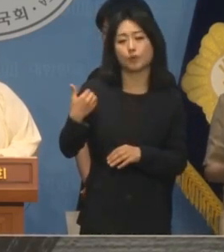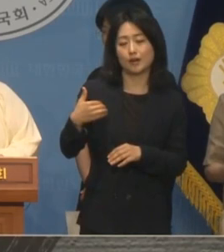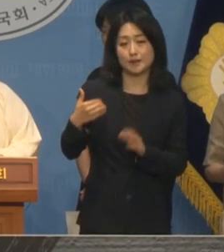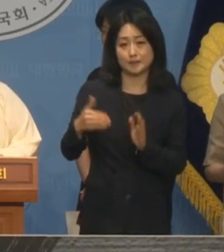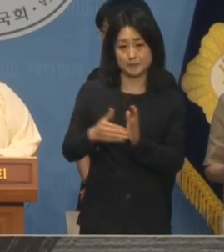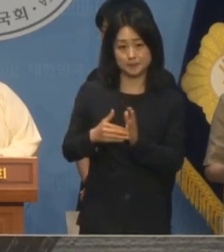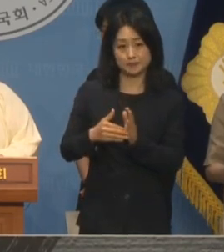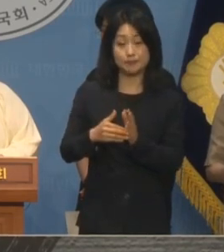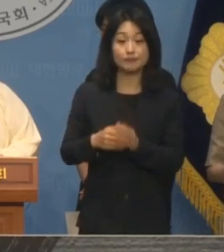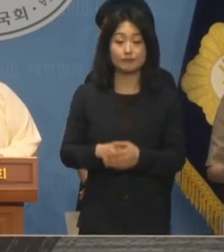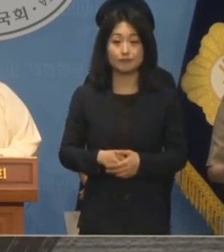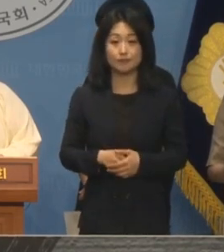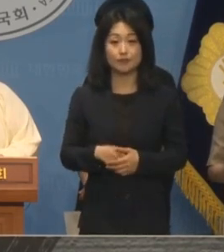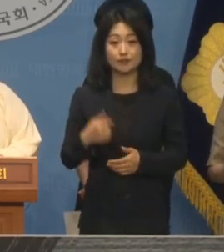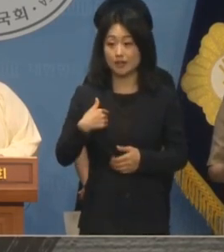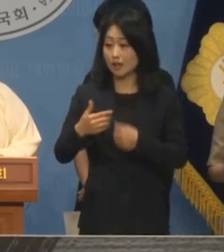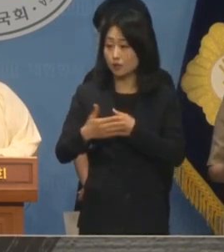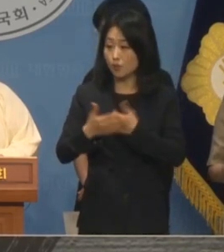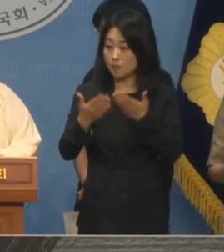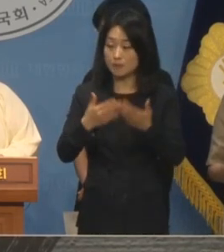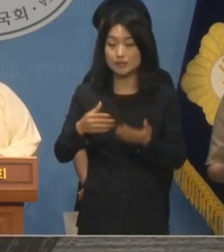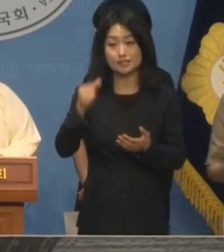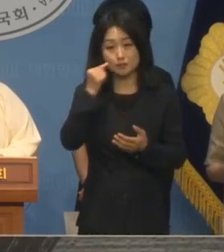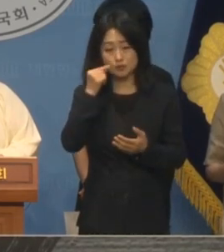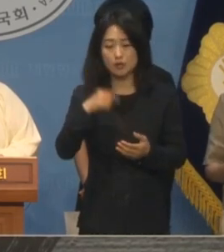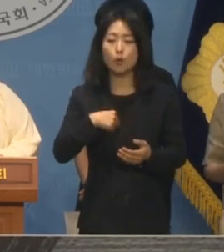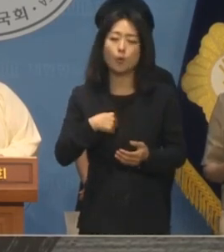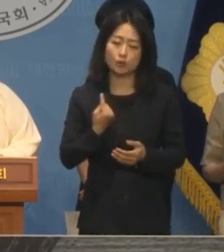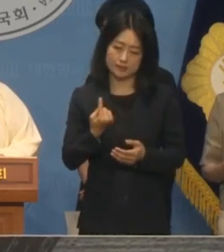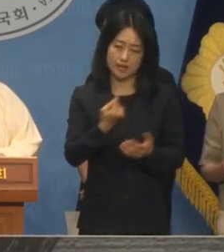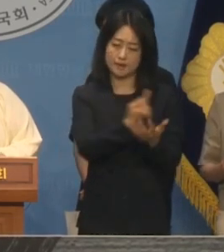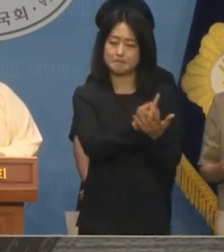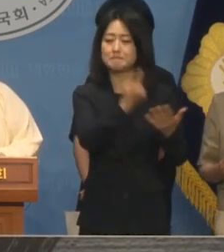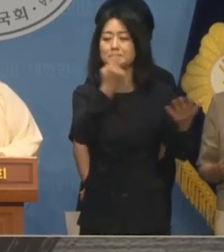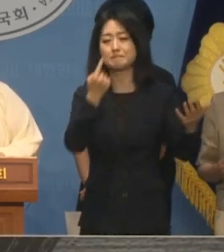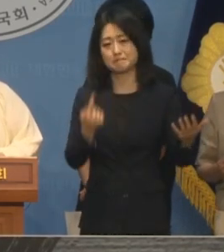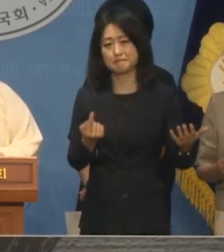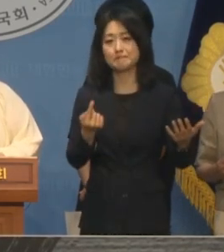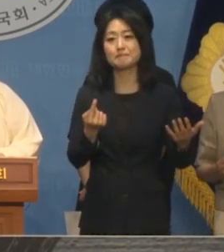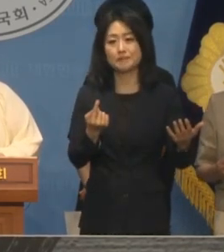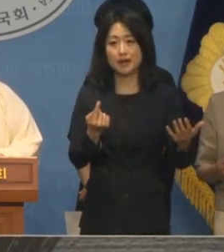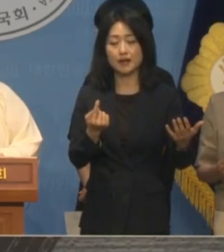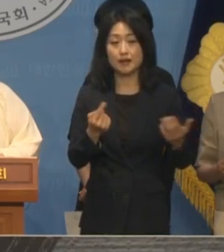몰랐고 아무 도움을 못 받고 혼자 나왔습니다.